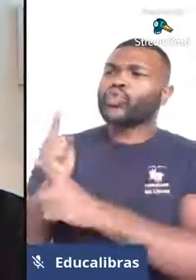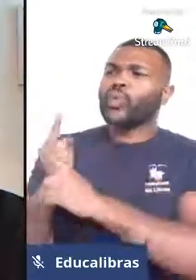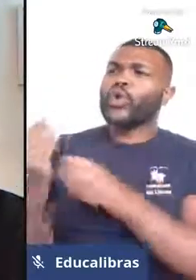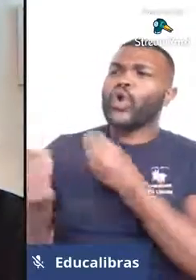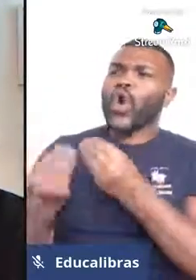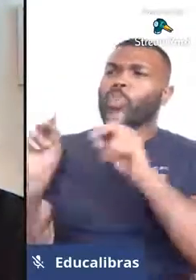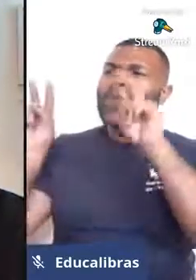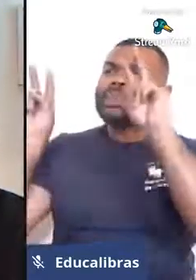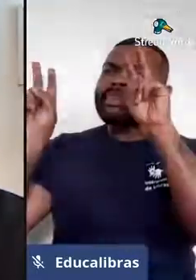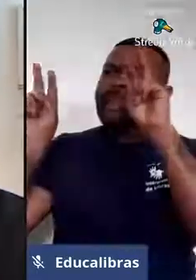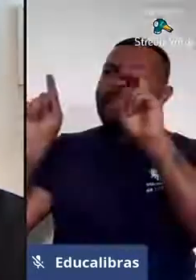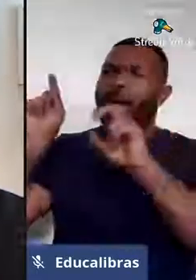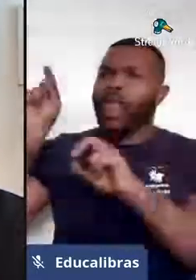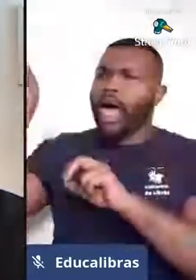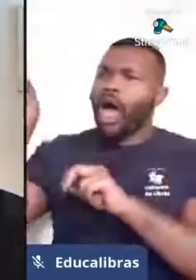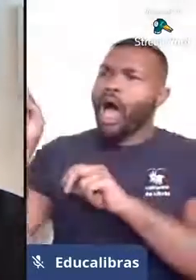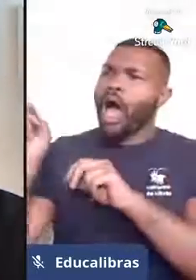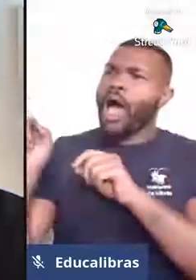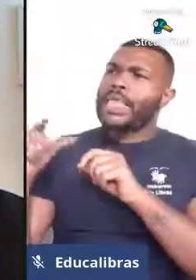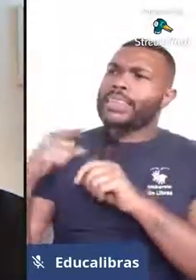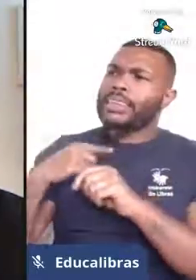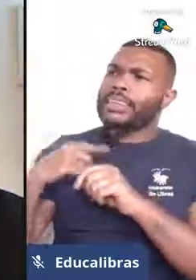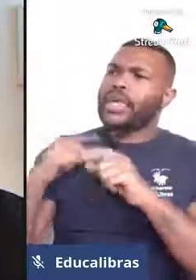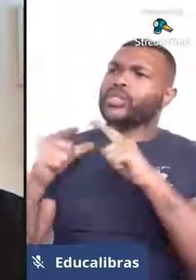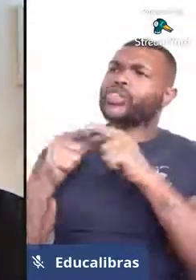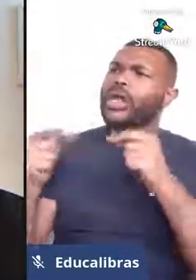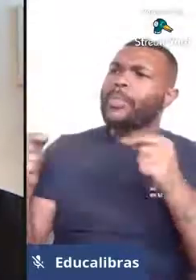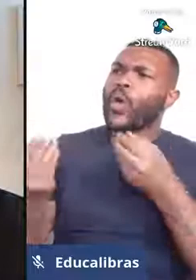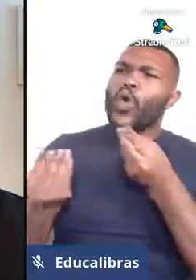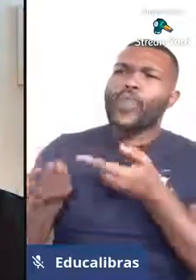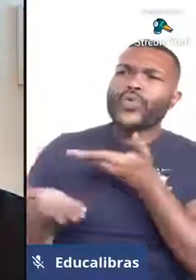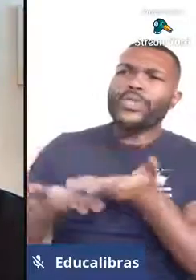Japão e, se tratarem de uma forma